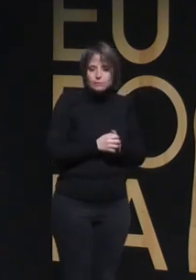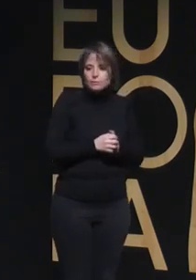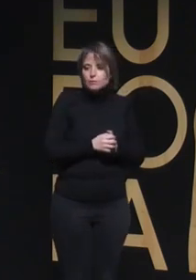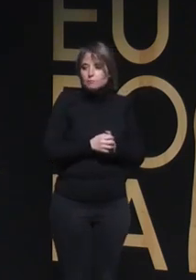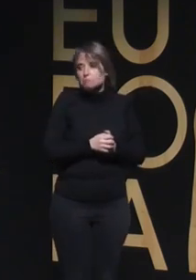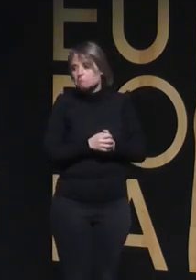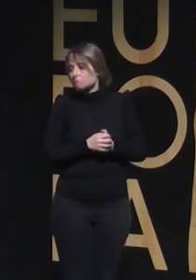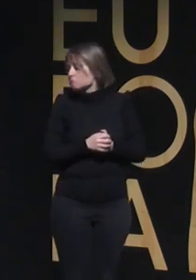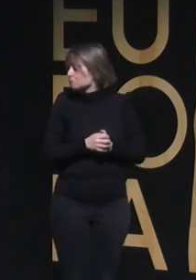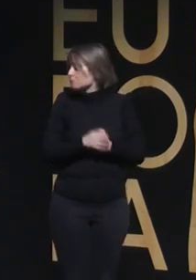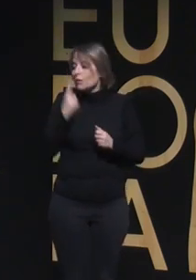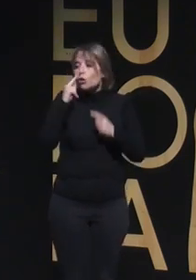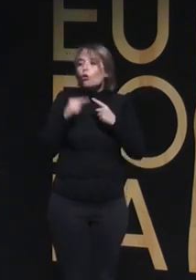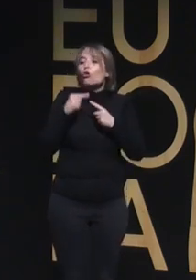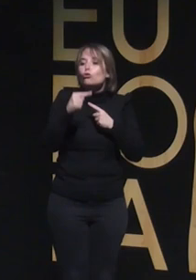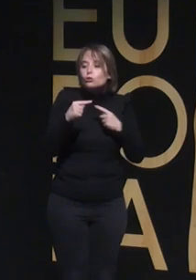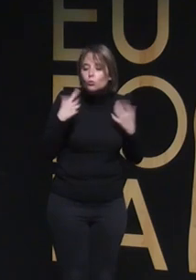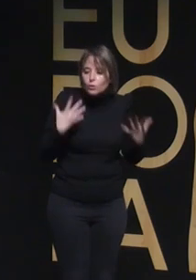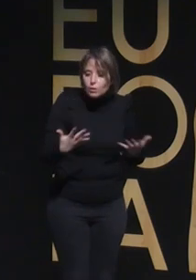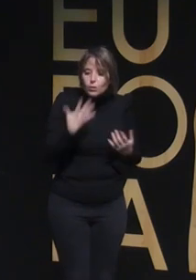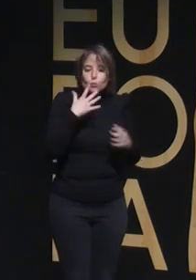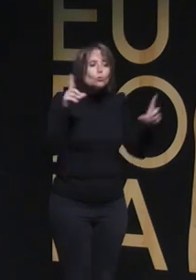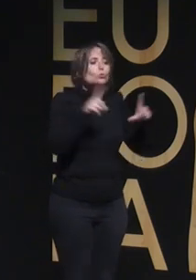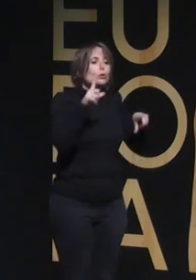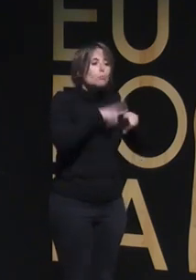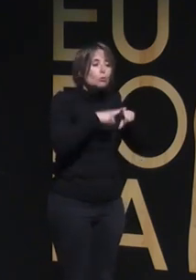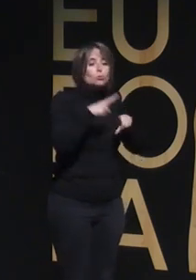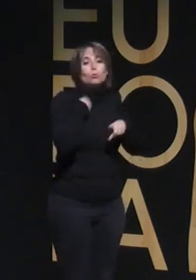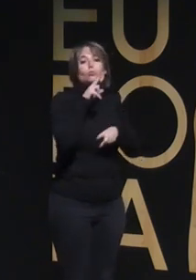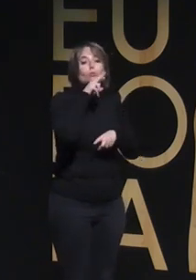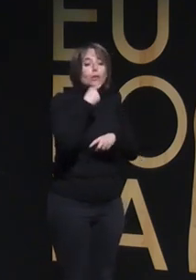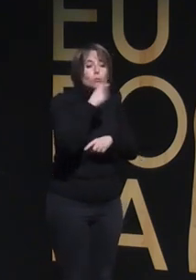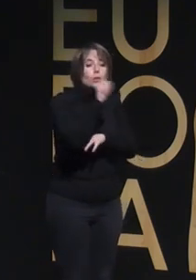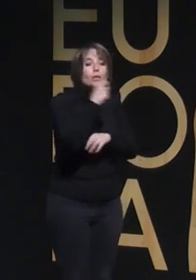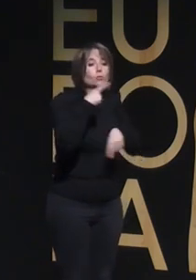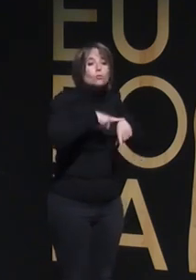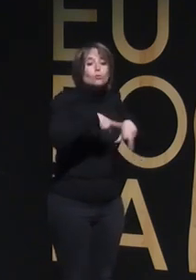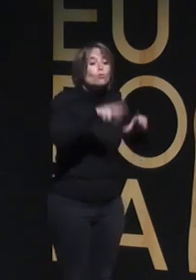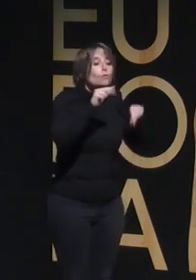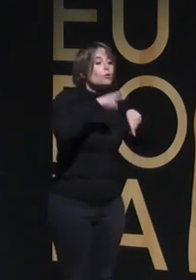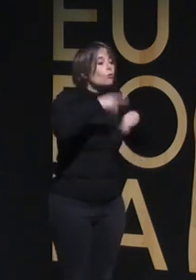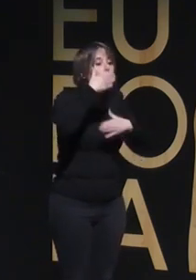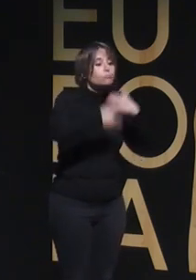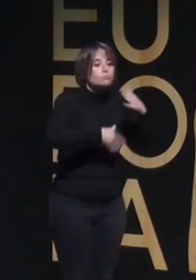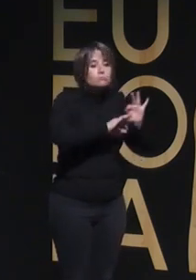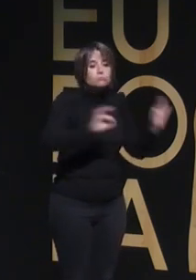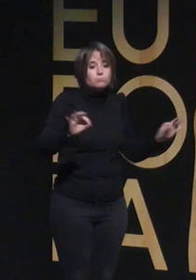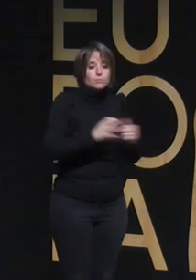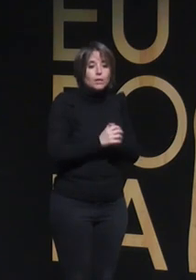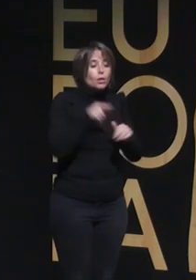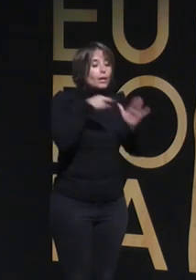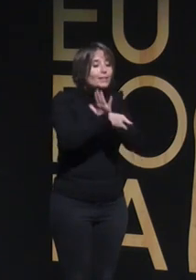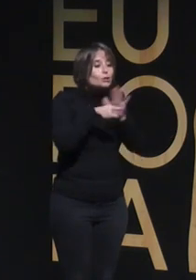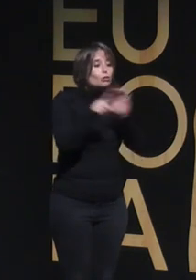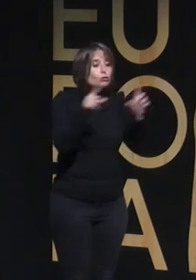ver, ¿la consecuencia cuál es? Estás demasiado tiempo con la tele, cuando te hablo no me haces caso y cuando decimos que se acaba, te coges una rabieta. No gestionas bien la